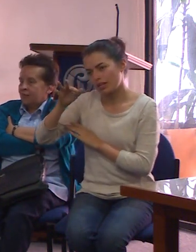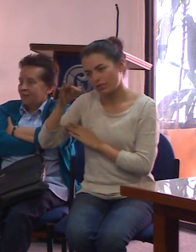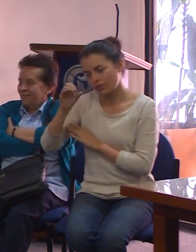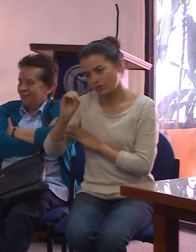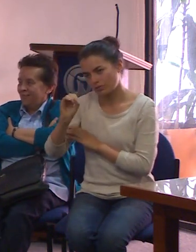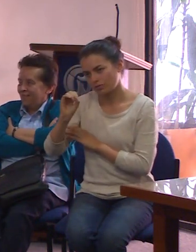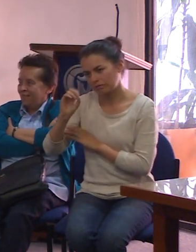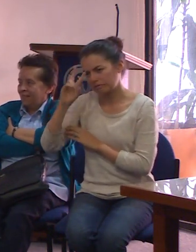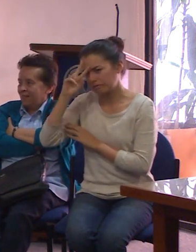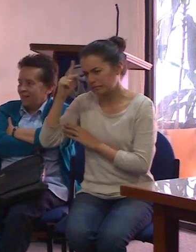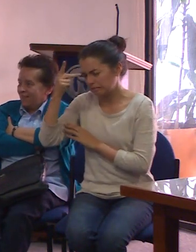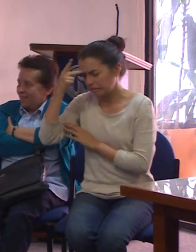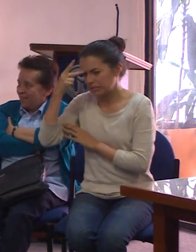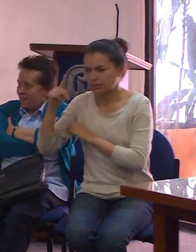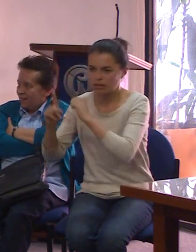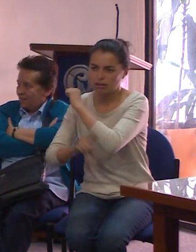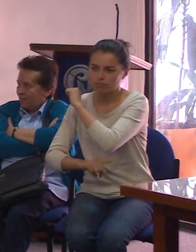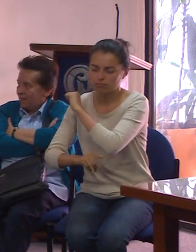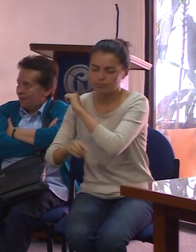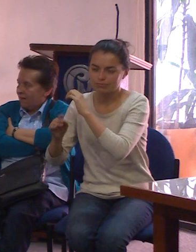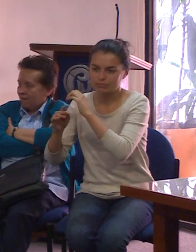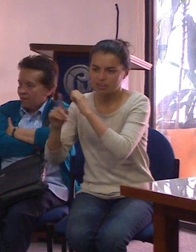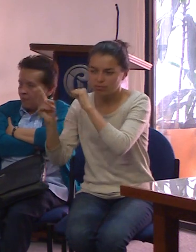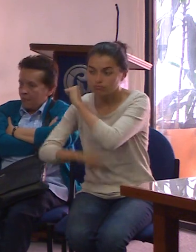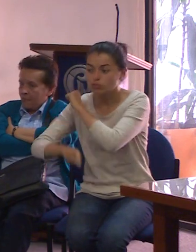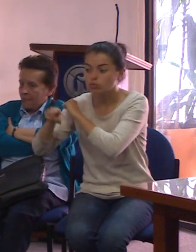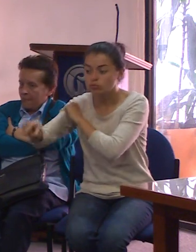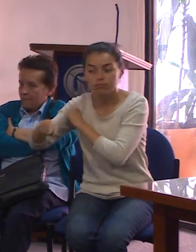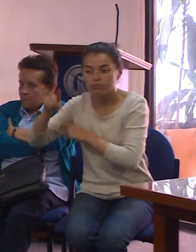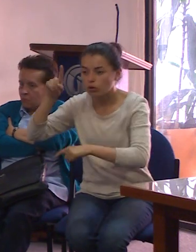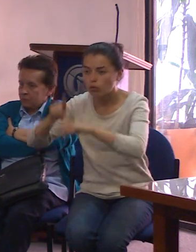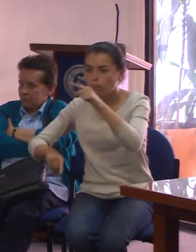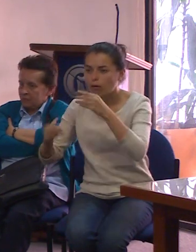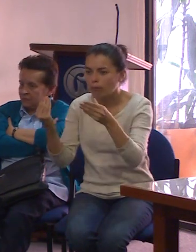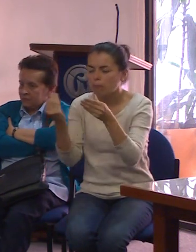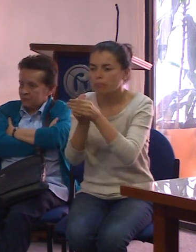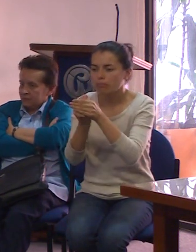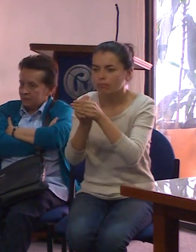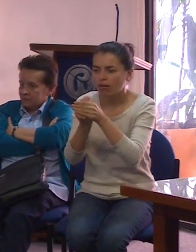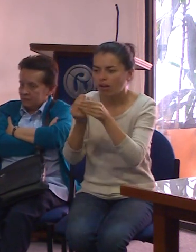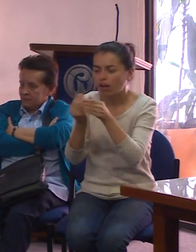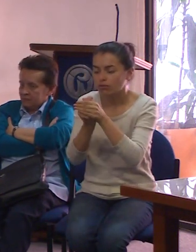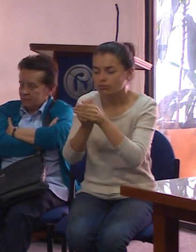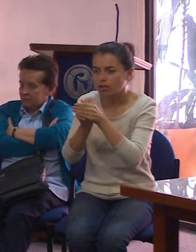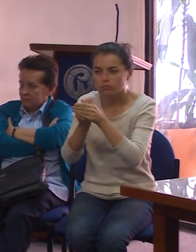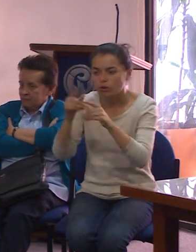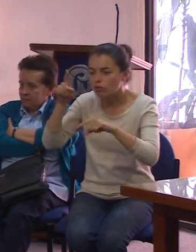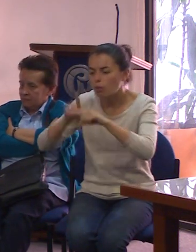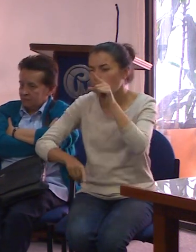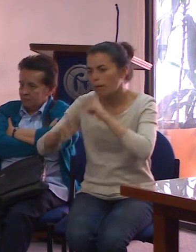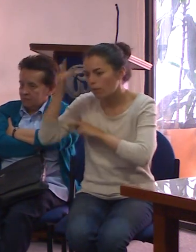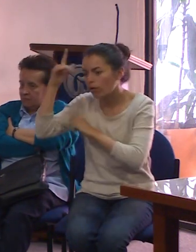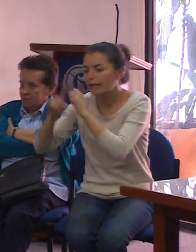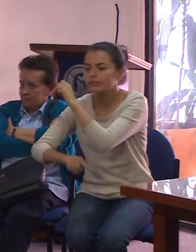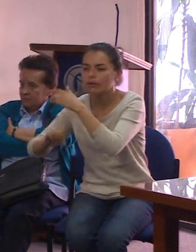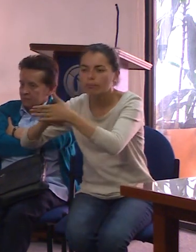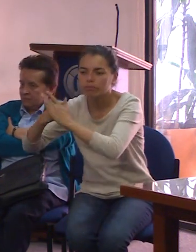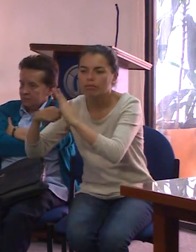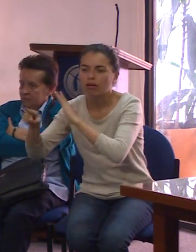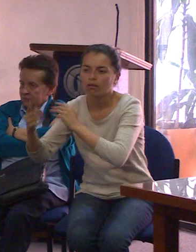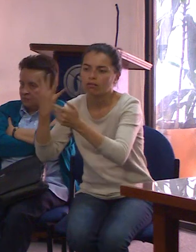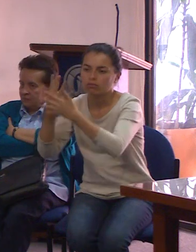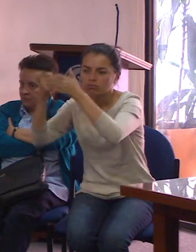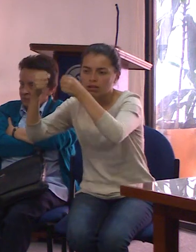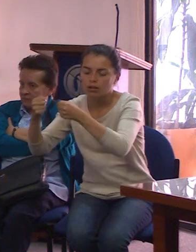cometió un delito, no se ajustó a los parámetros de la realidad social de una sociedad que una sociedad establece, porque no pensarse desde